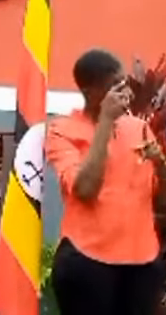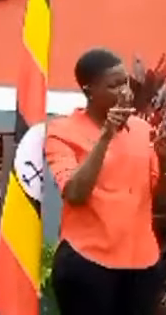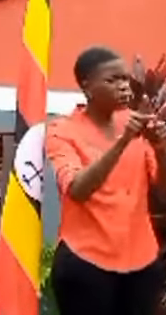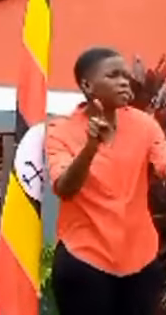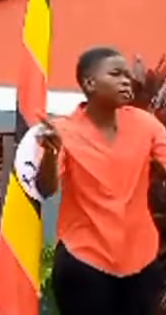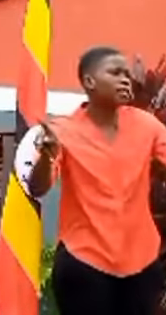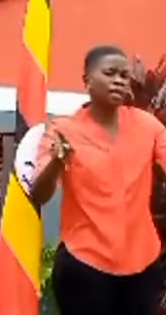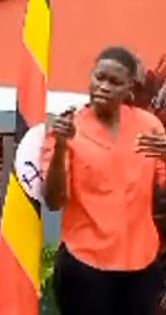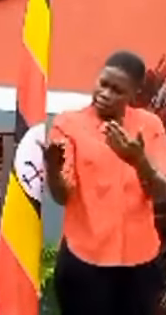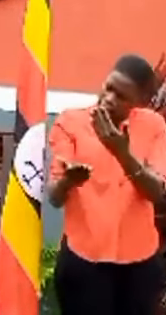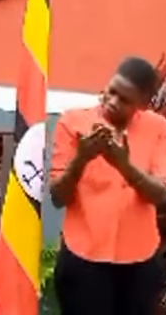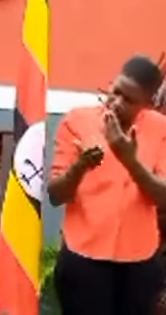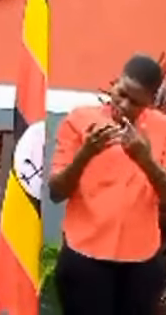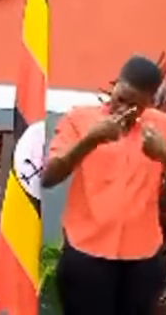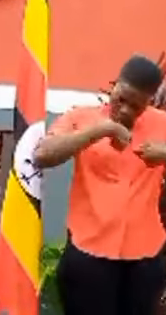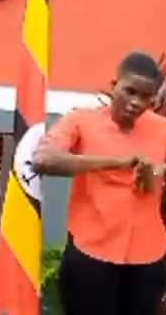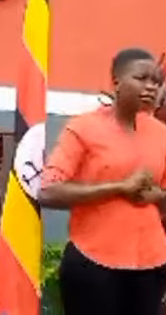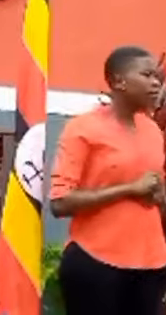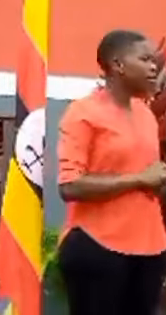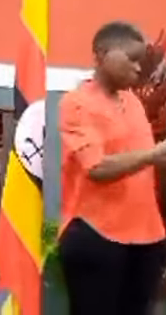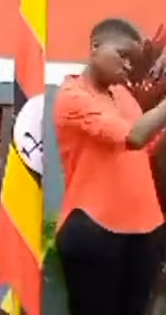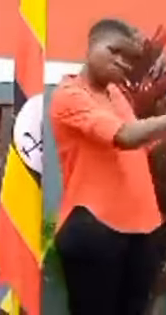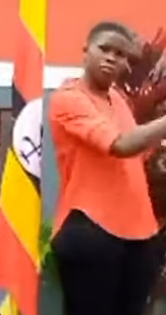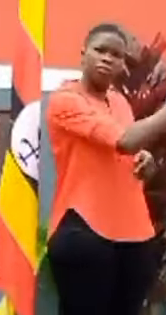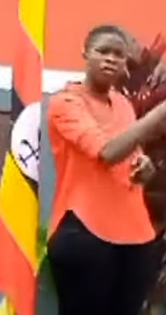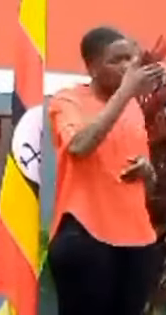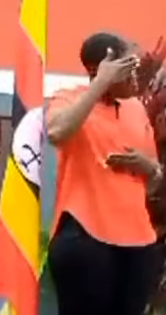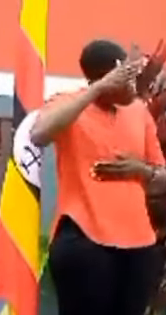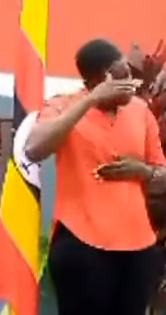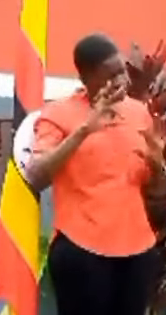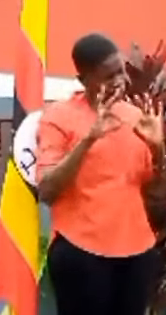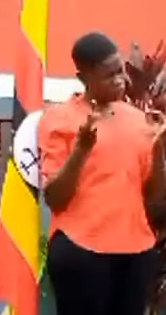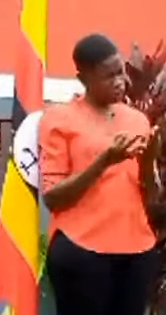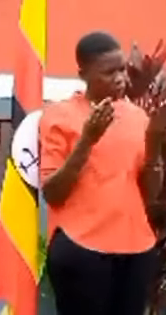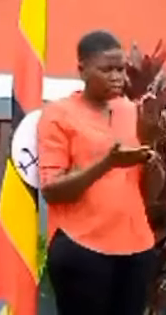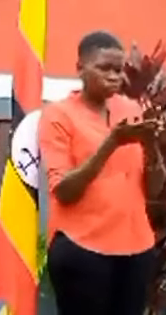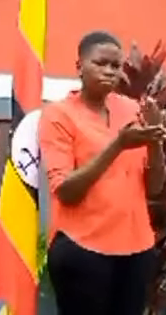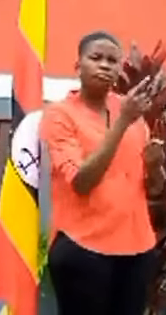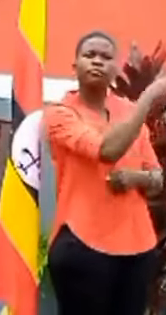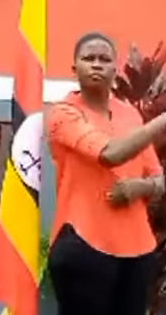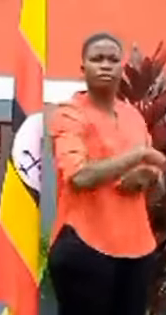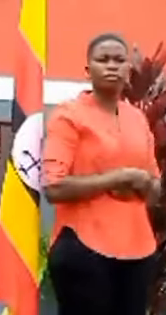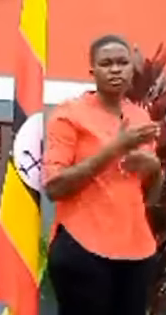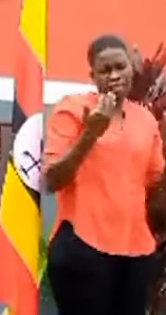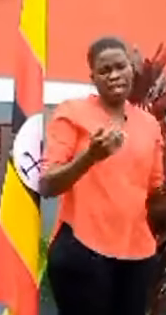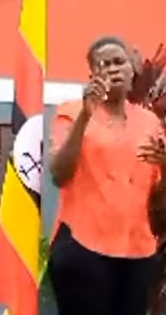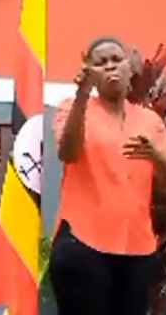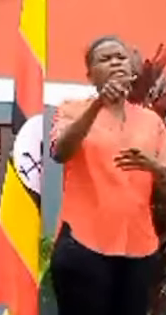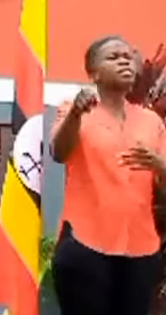Be batukuzizza, nze kennyini Basiraamu be bankuza. So tewali